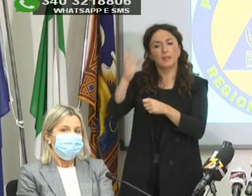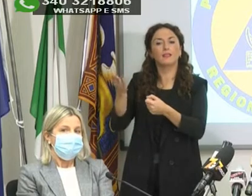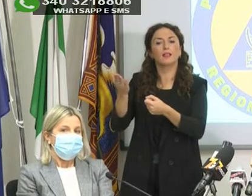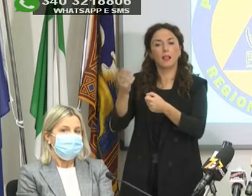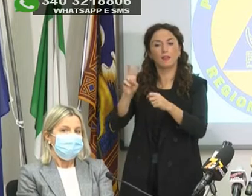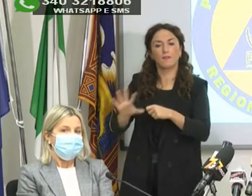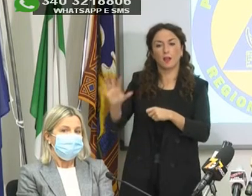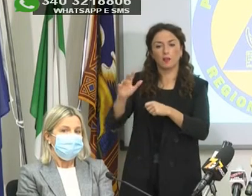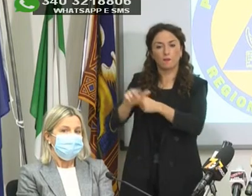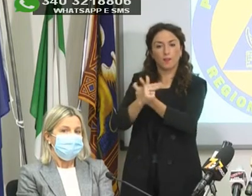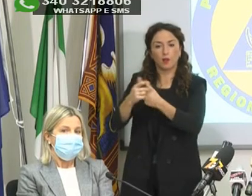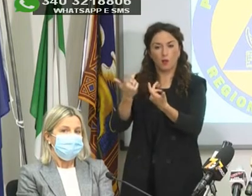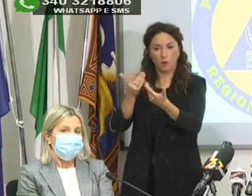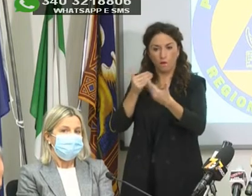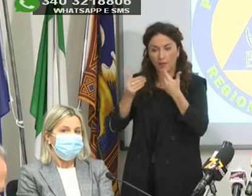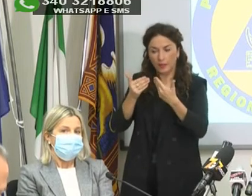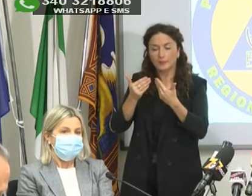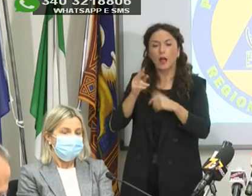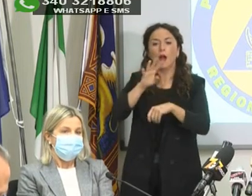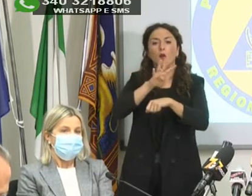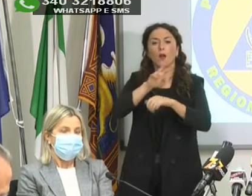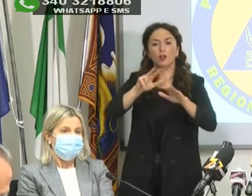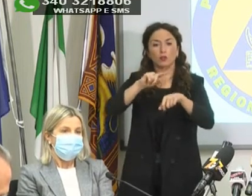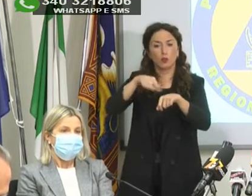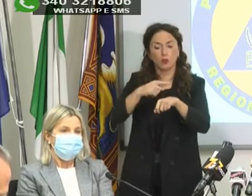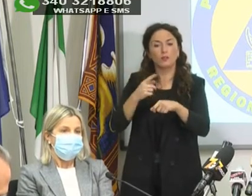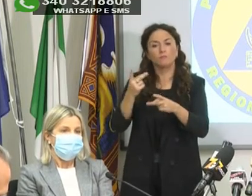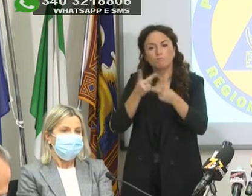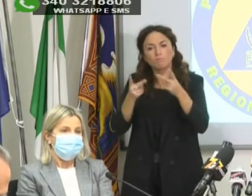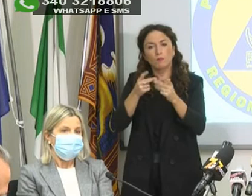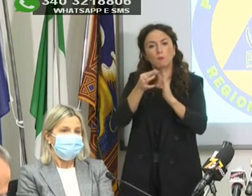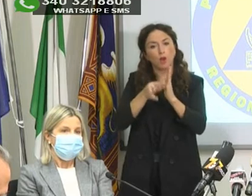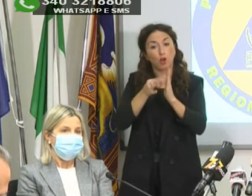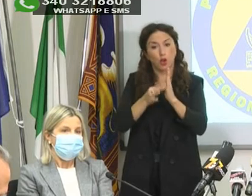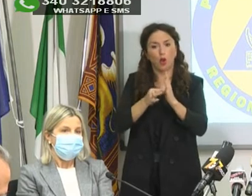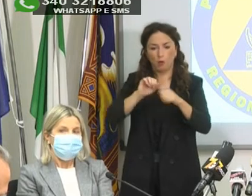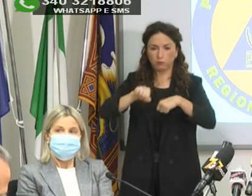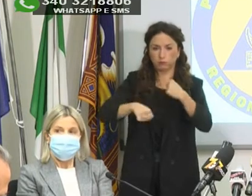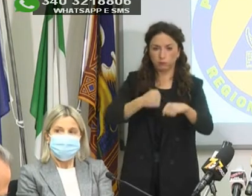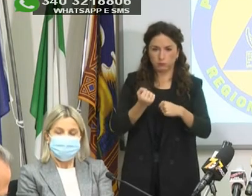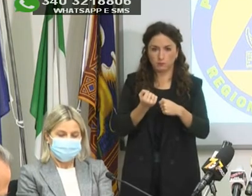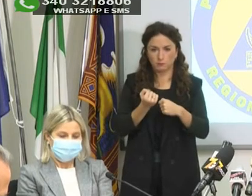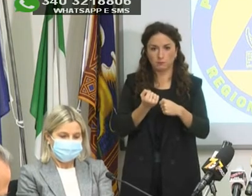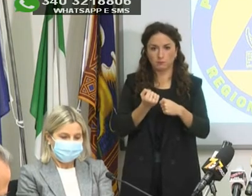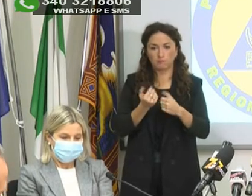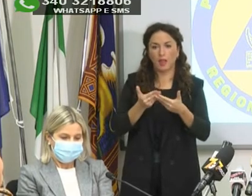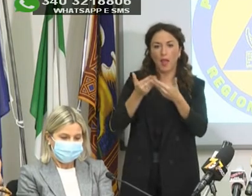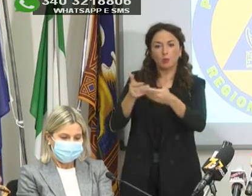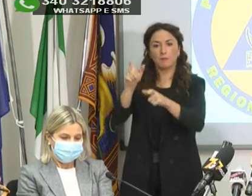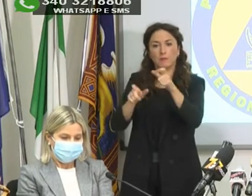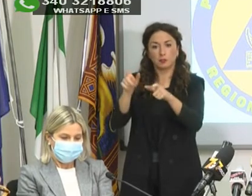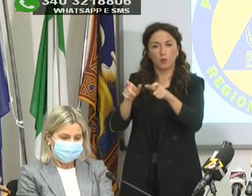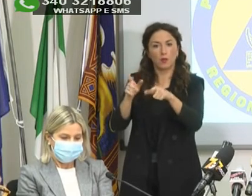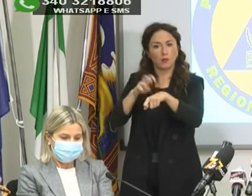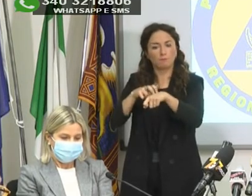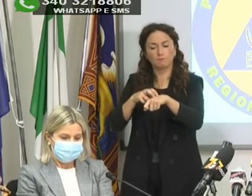videoconferenza, in 48 ore noi cercheremo di avere un protocollo operativo, anche per mettere in condizioni questi professionisti di sapere quali